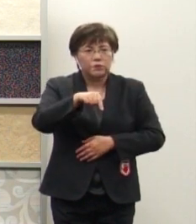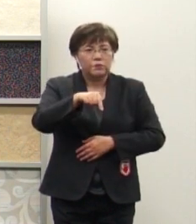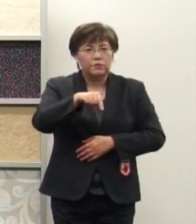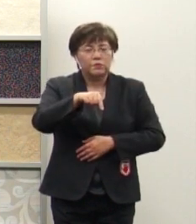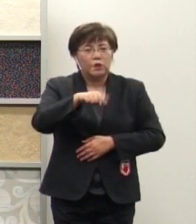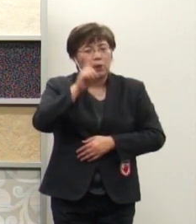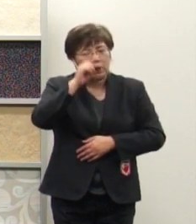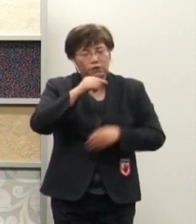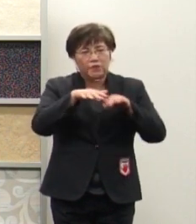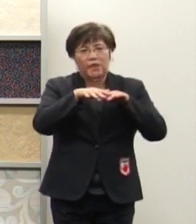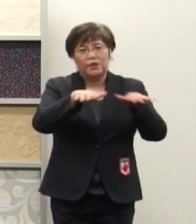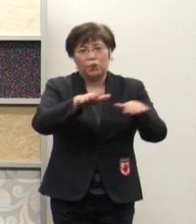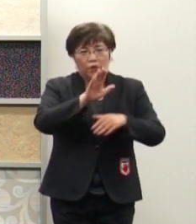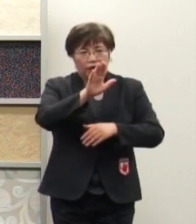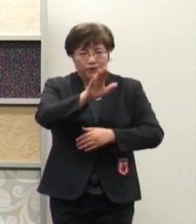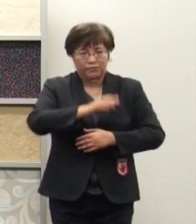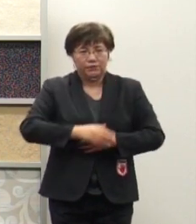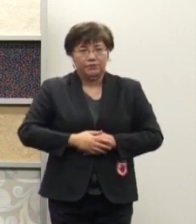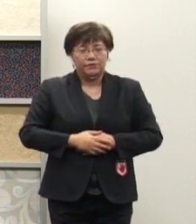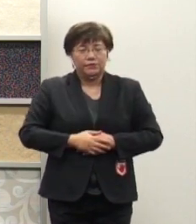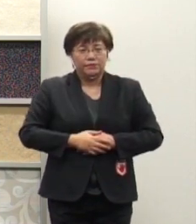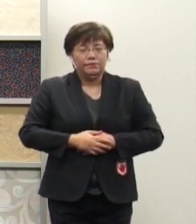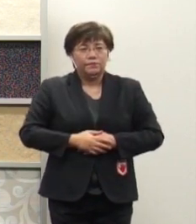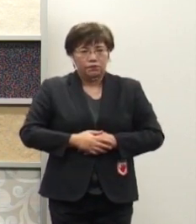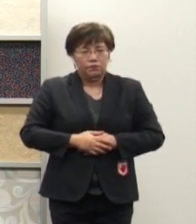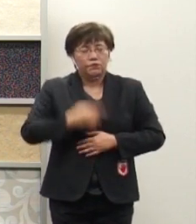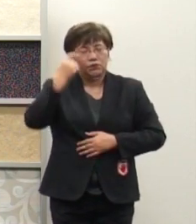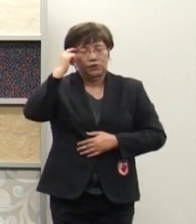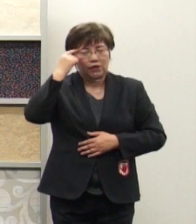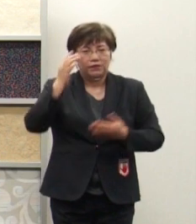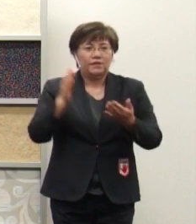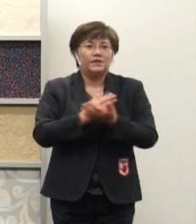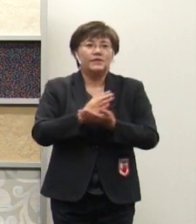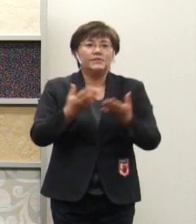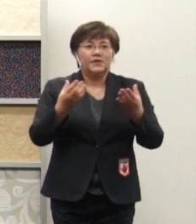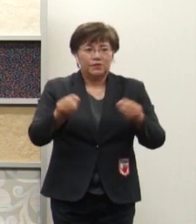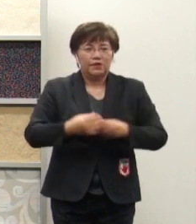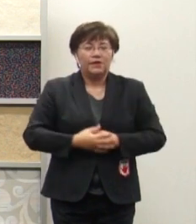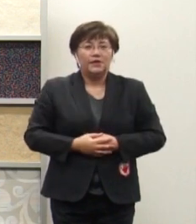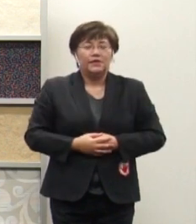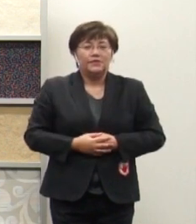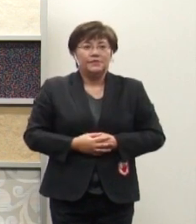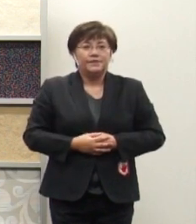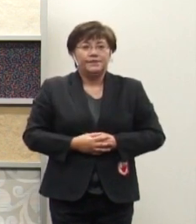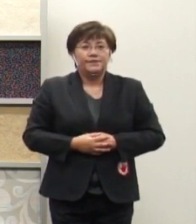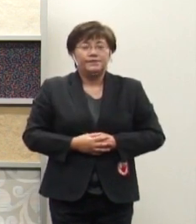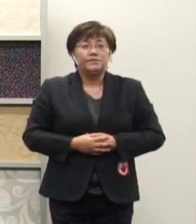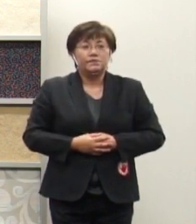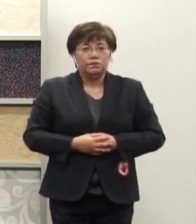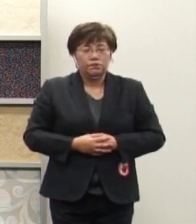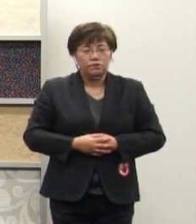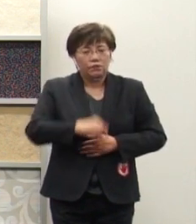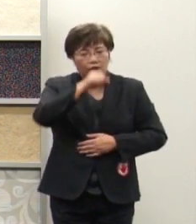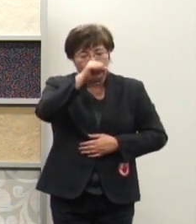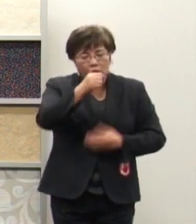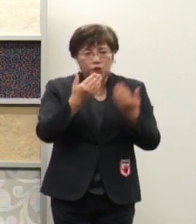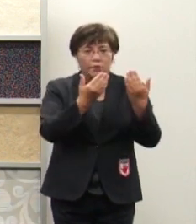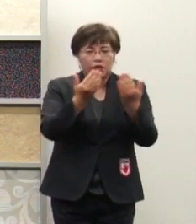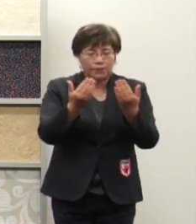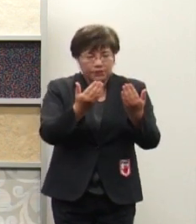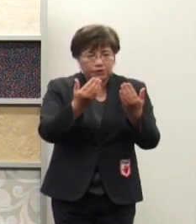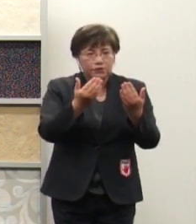方が大きいと考えたところでございます。より良い学びのため